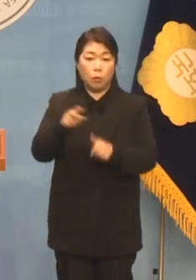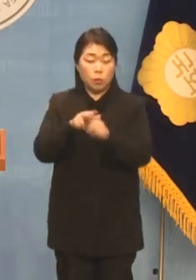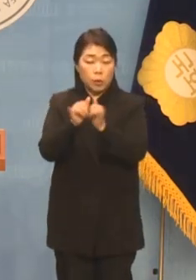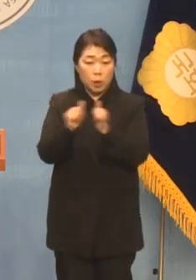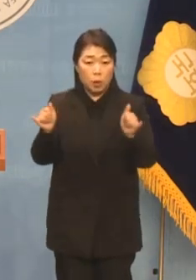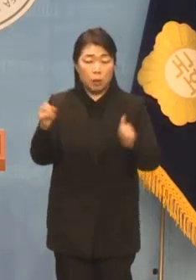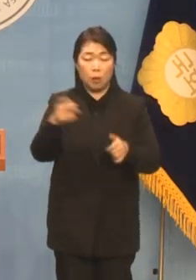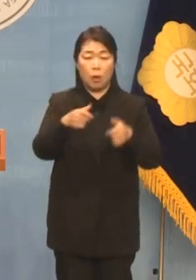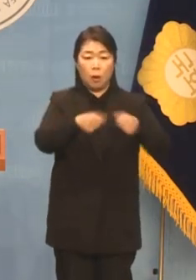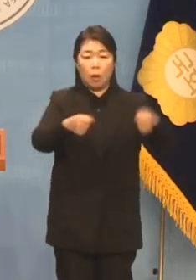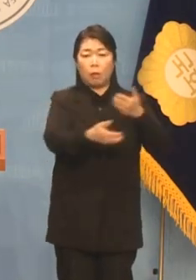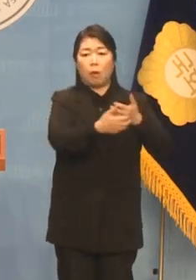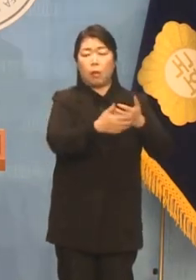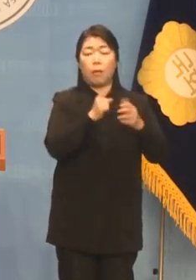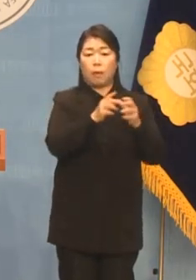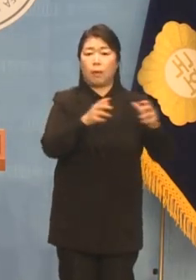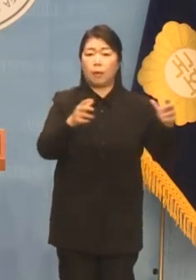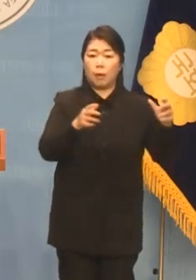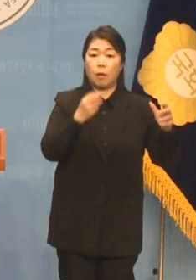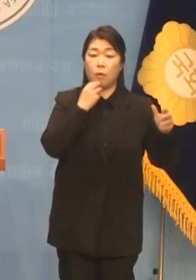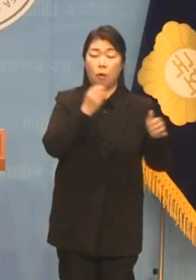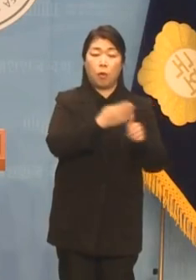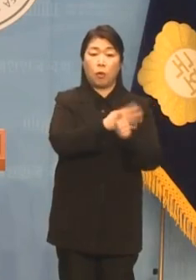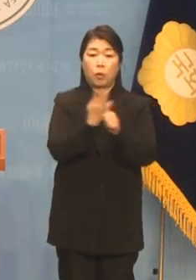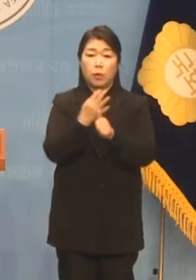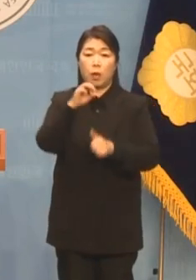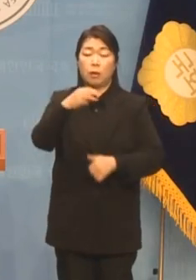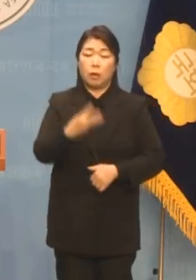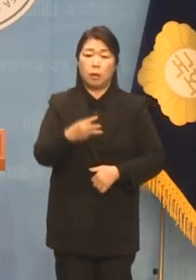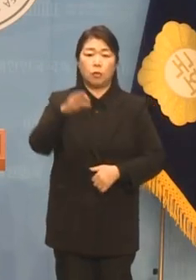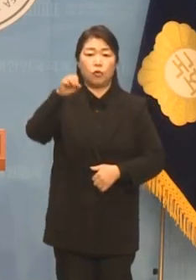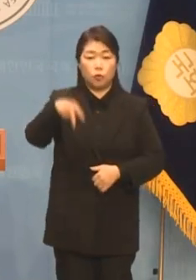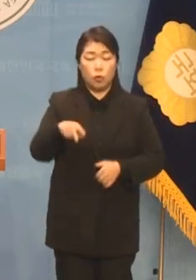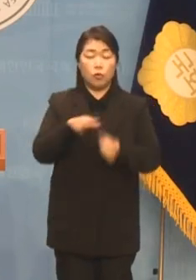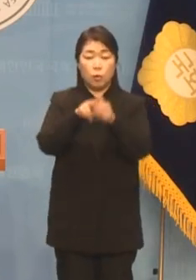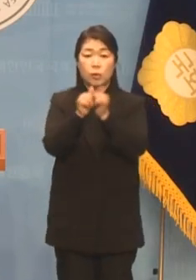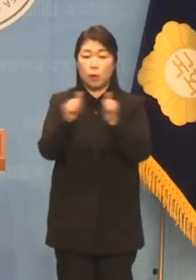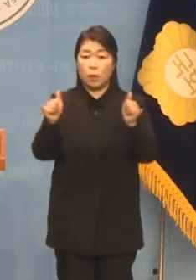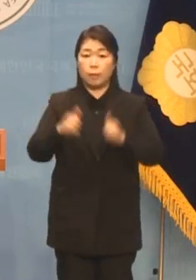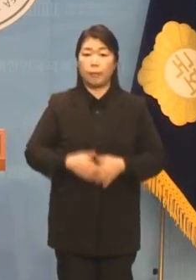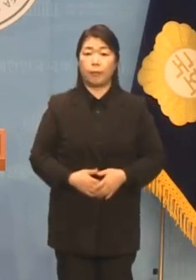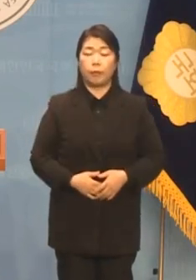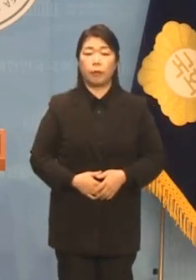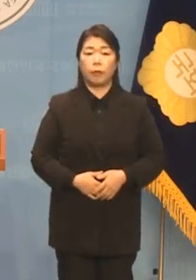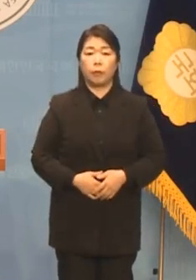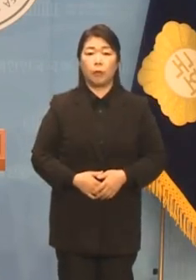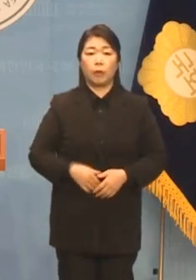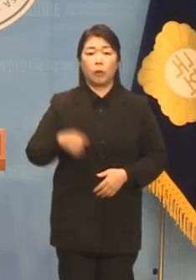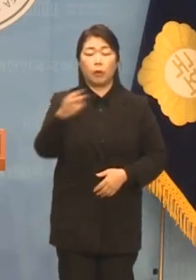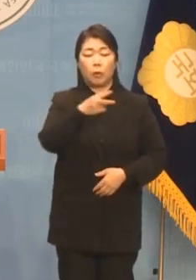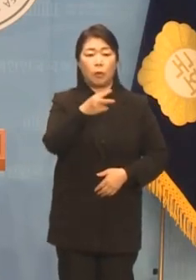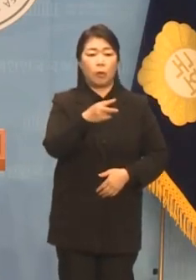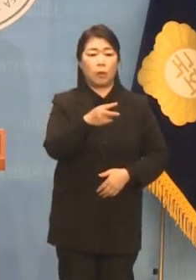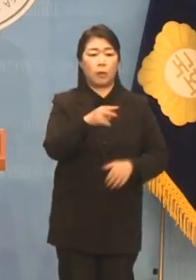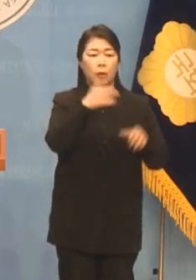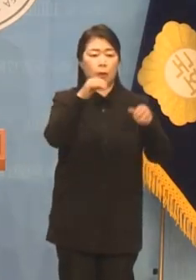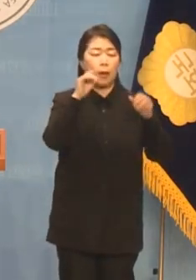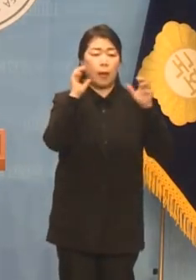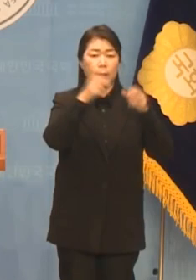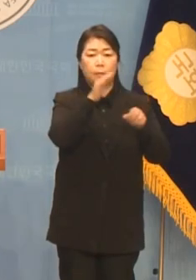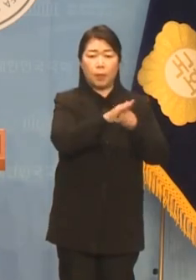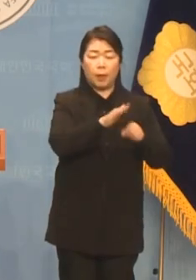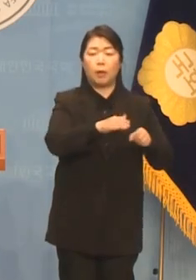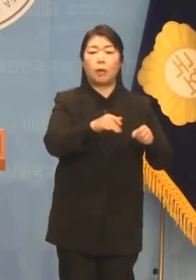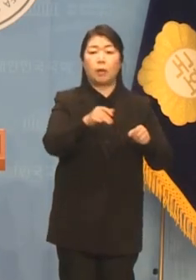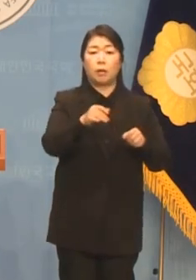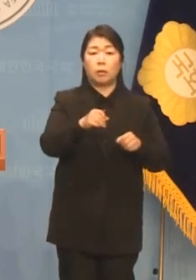논란의 어 서울동작 을래 유 3령 후보 불림 정당 발언에 광주